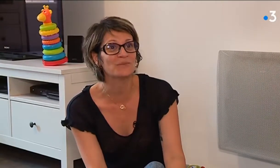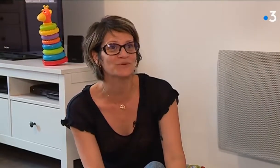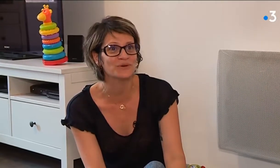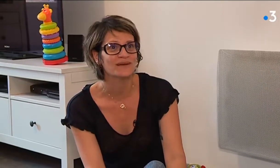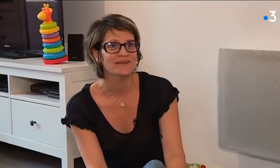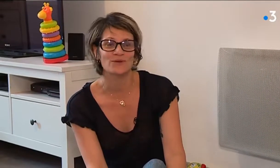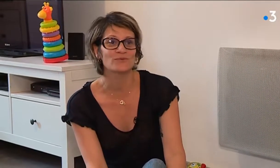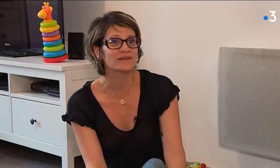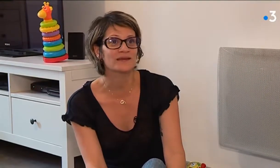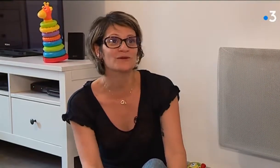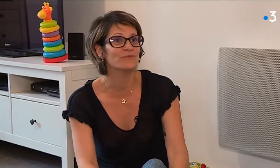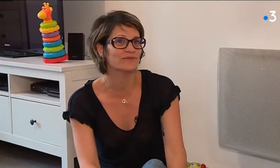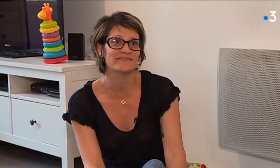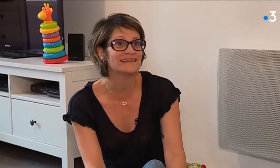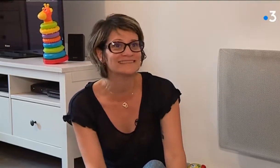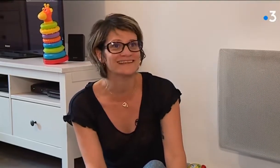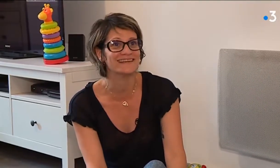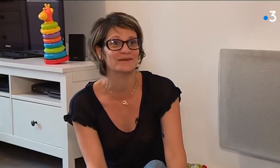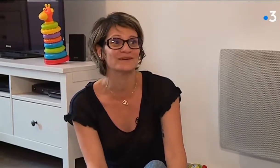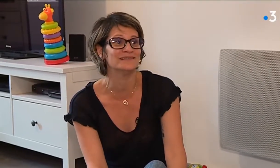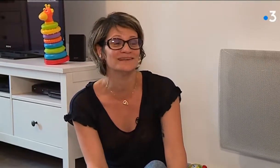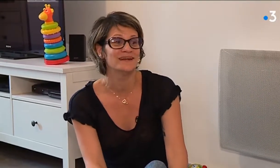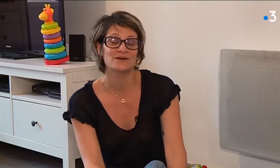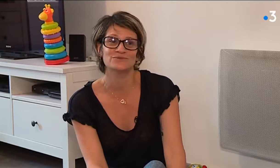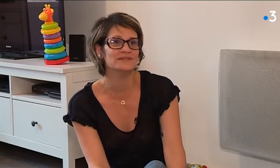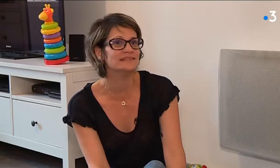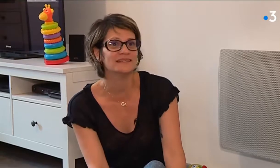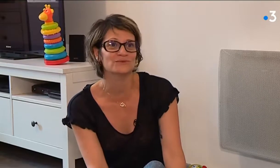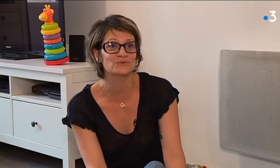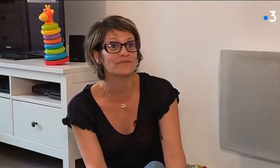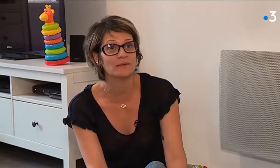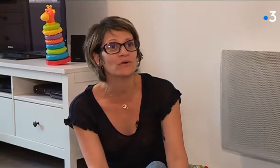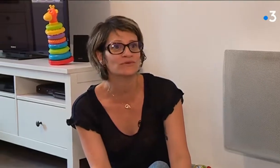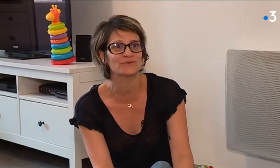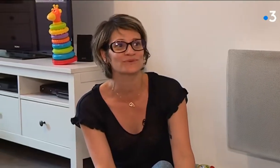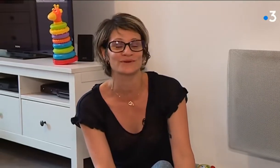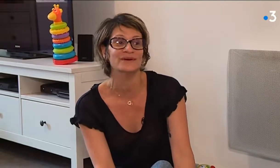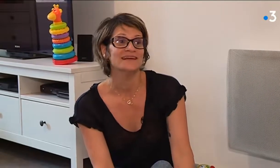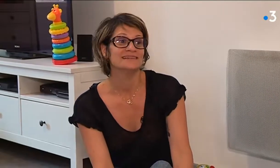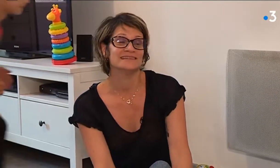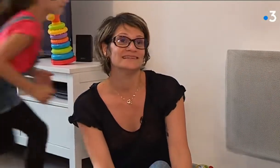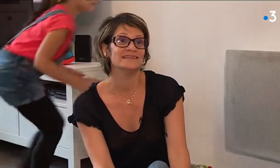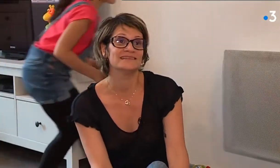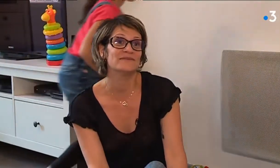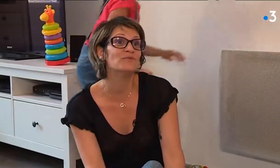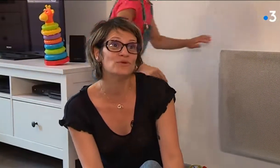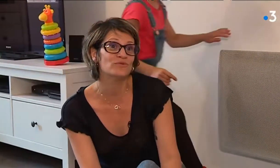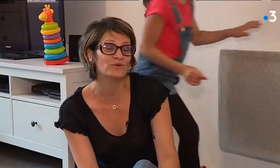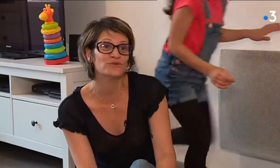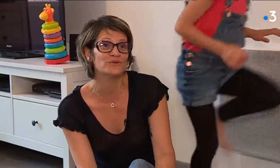pour eux de leur montrer que le monde est vaste et comme je le disais, ils ont soif d'apprendre. Donc c'est fabuleux pour eux de